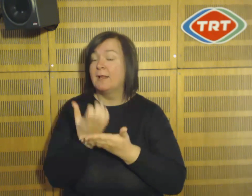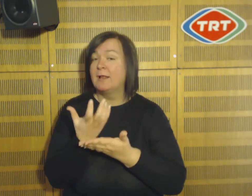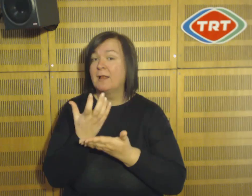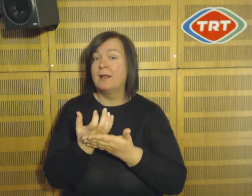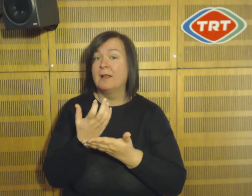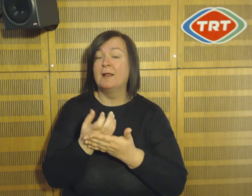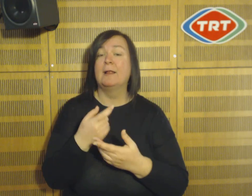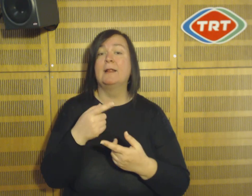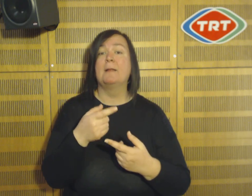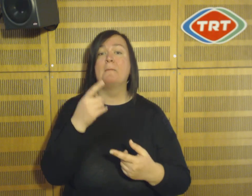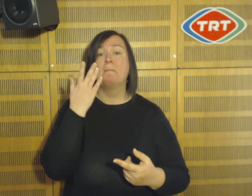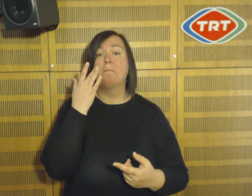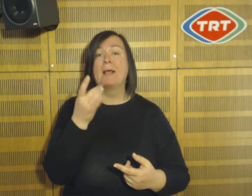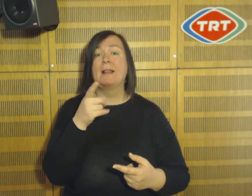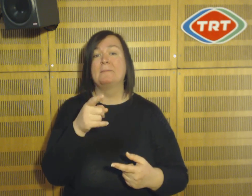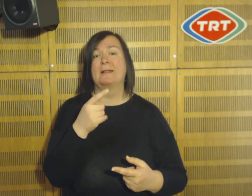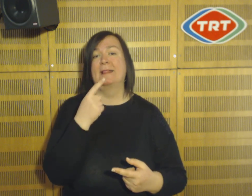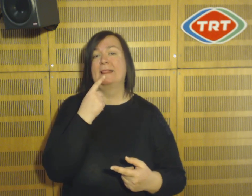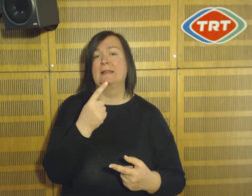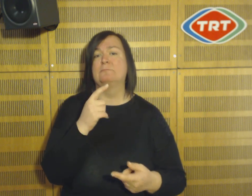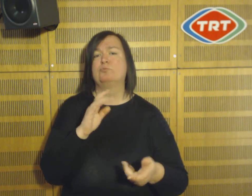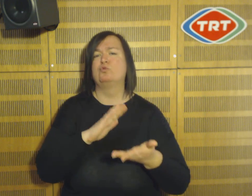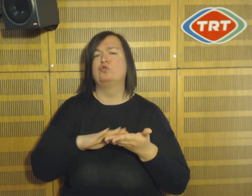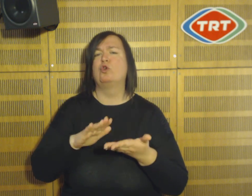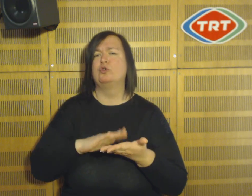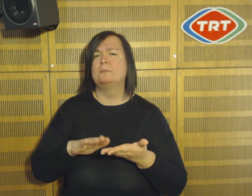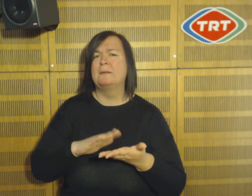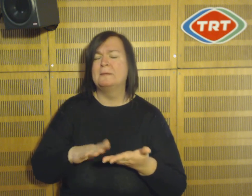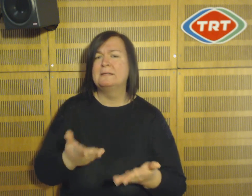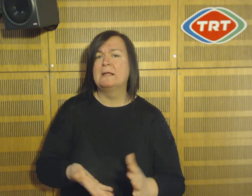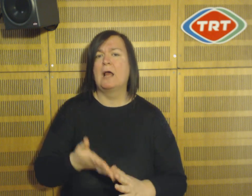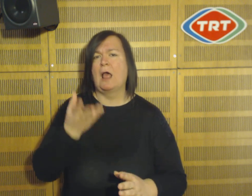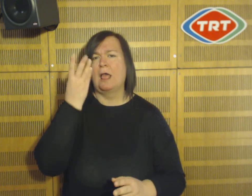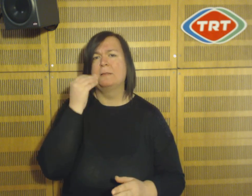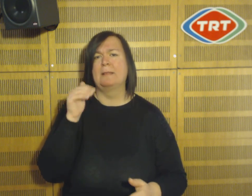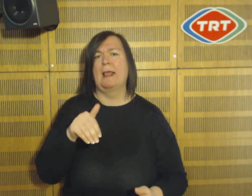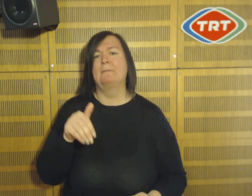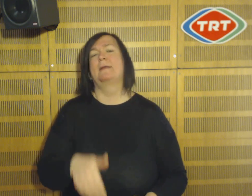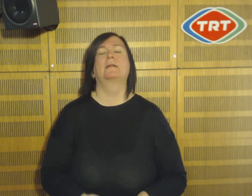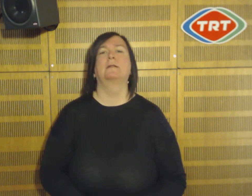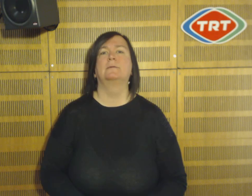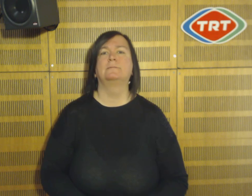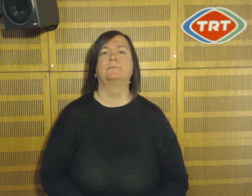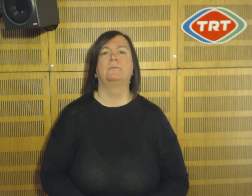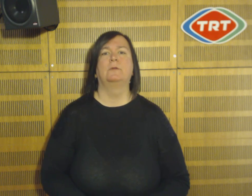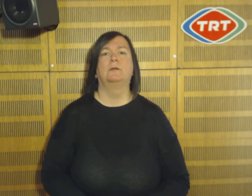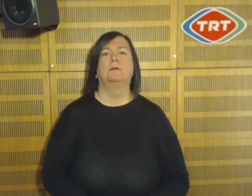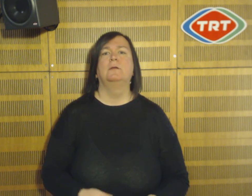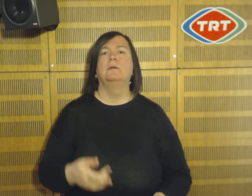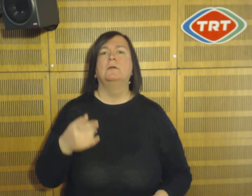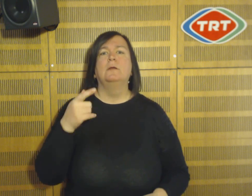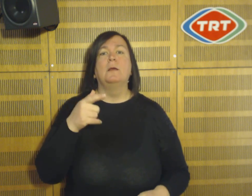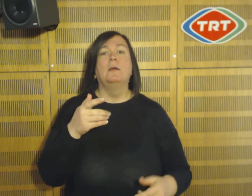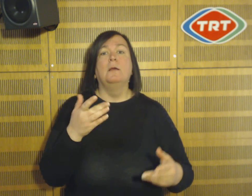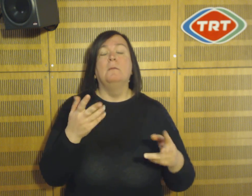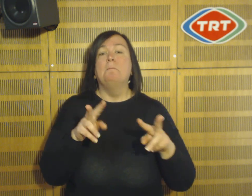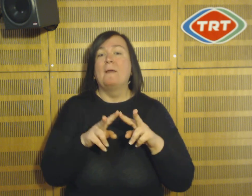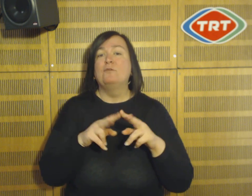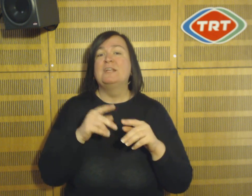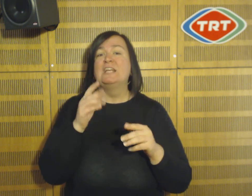belli bir şekilde dilsel olarak çözümlenmesi anlamına gelmektedir Peki Eee mevcut işaret dili sözlüğünden